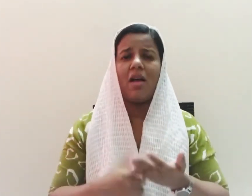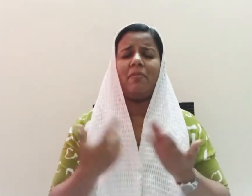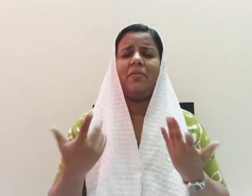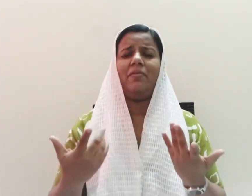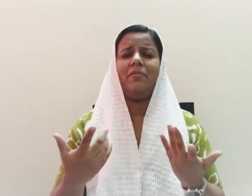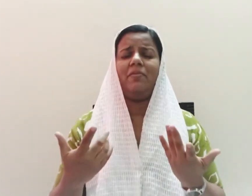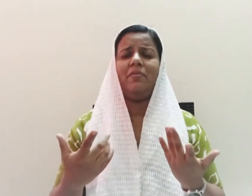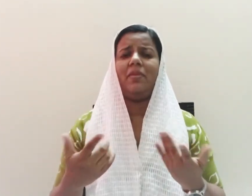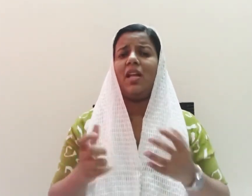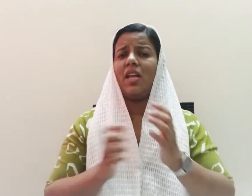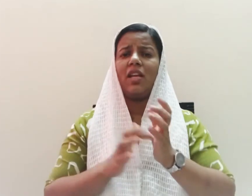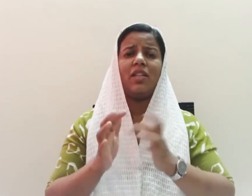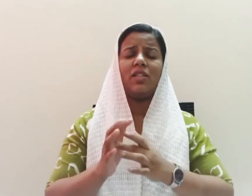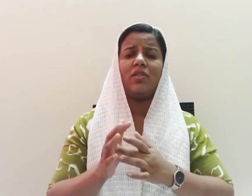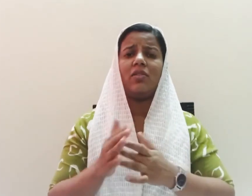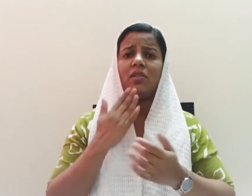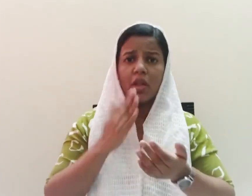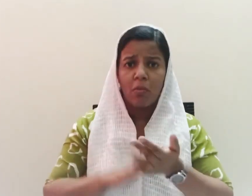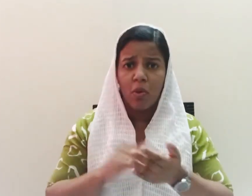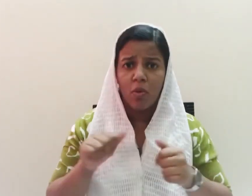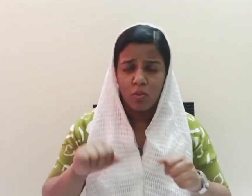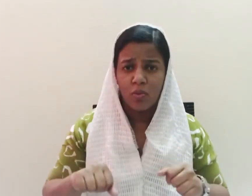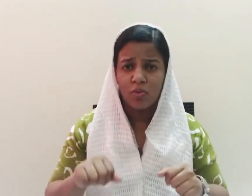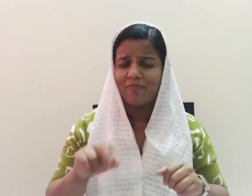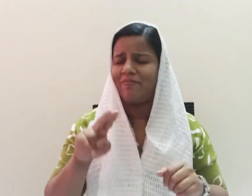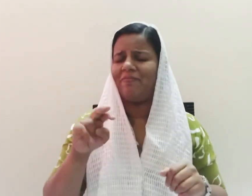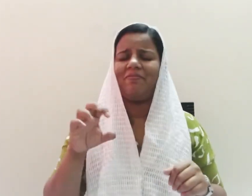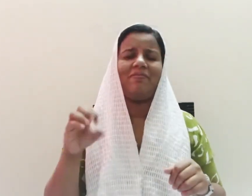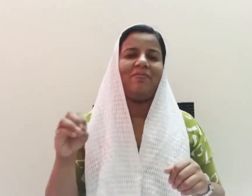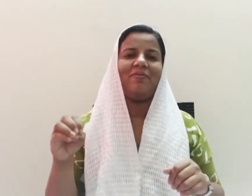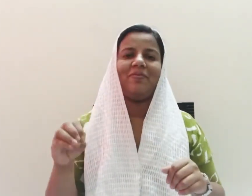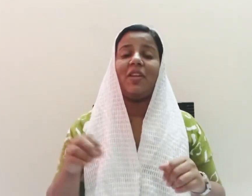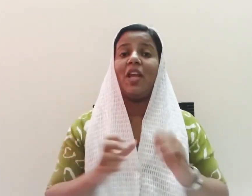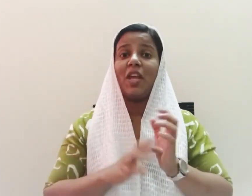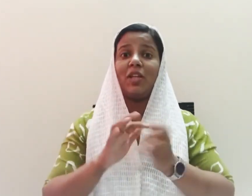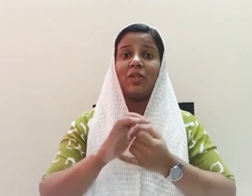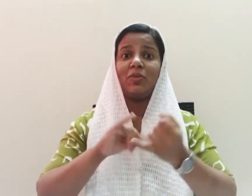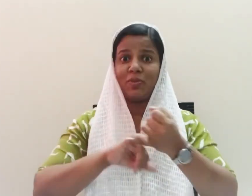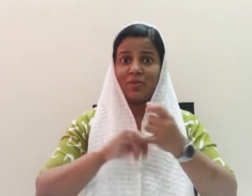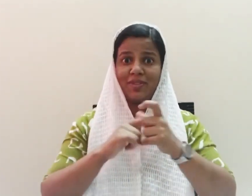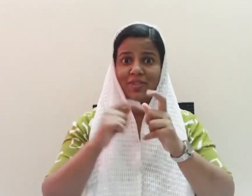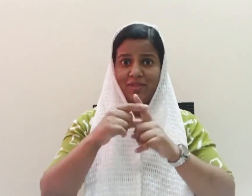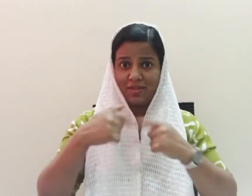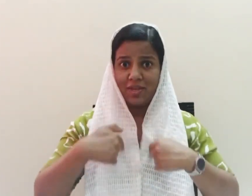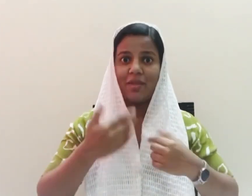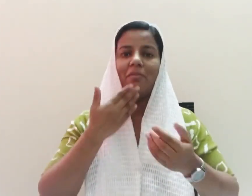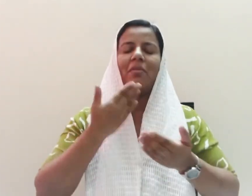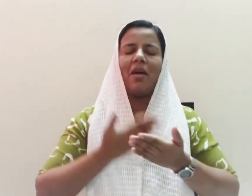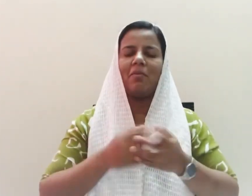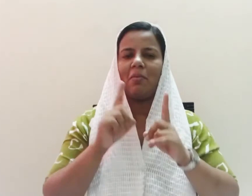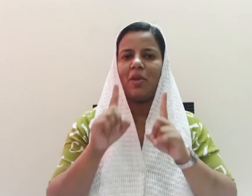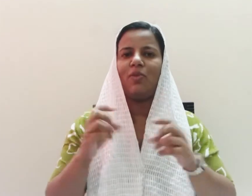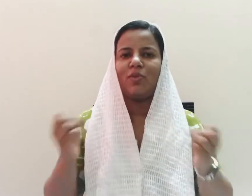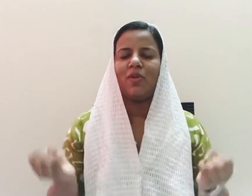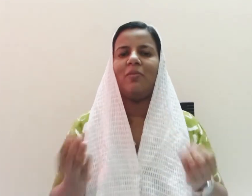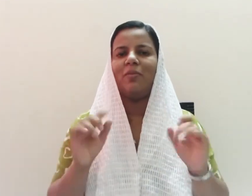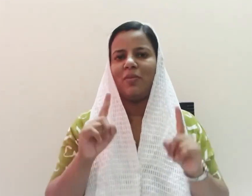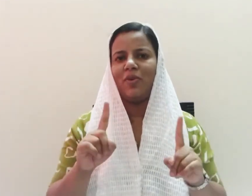സഹായം, നിങ്ങൾക്ക് ചെയ്യാൻ നമ്മുടെ കർത്താവിൽ എന്തില്ല? തിന്മയില്ല. കർത്താവിൽ നിന്ന് ജനിച്ചവരിലും എന്തുണ്ടാകാൻ പാടില്ല? തിന്മ ഉണ്ടാകാൻ പാടില്ല. കർത്താവ് നമുക്ക്